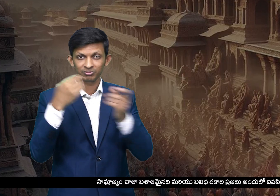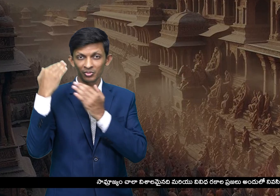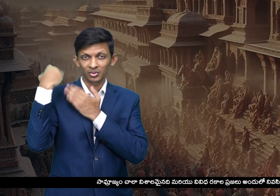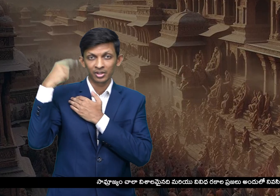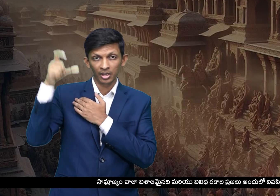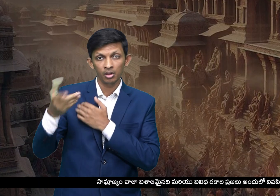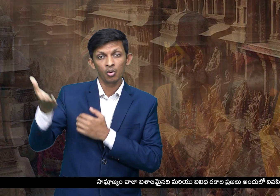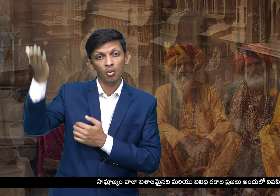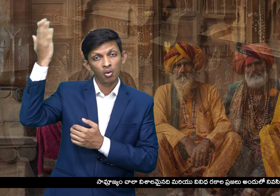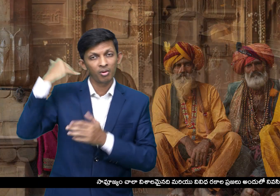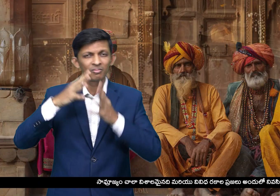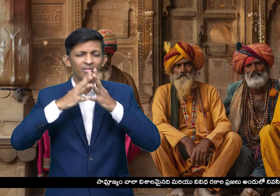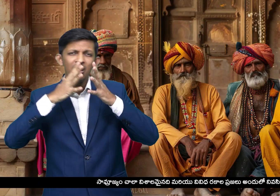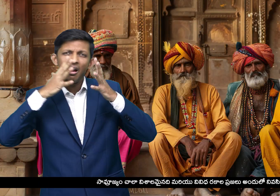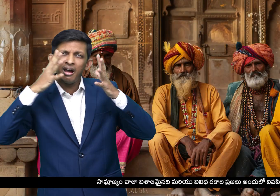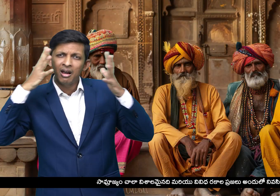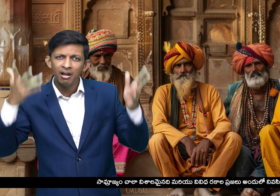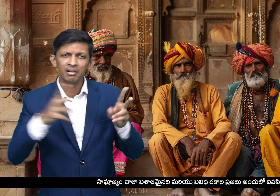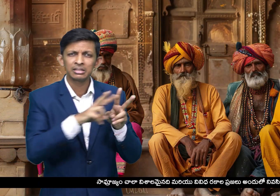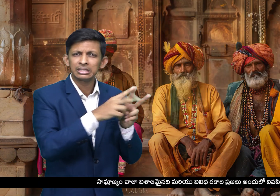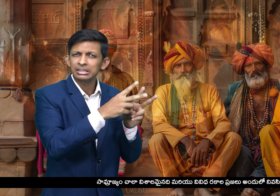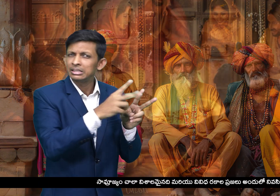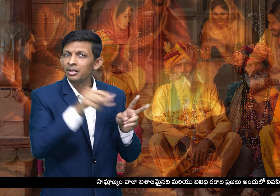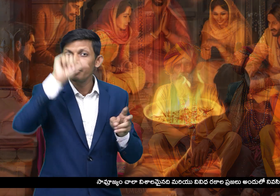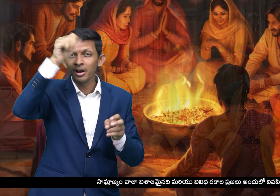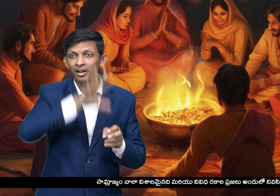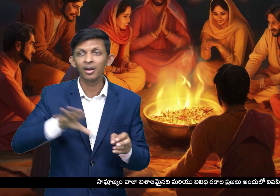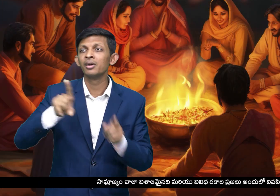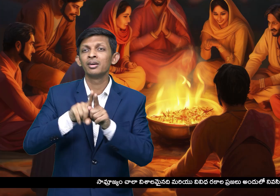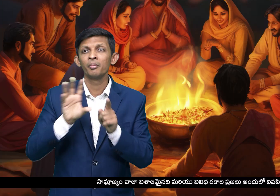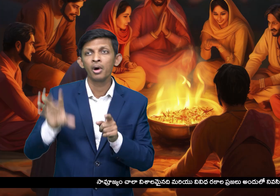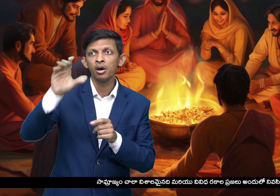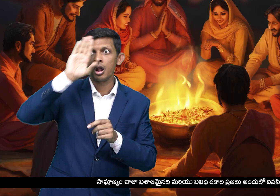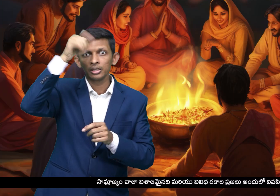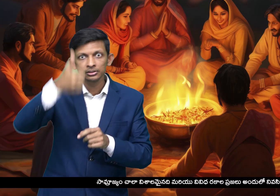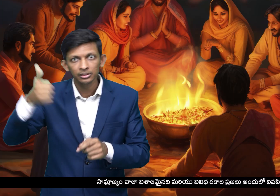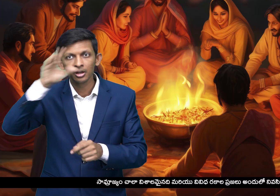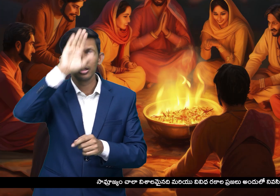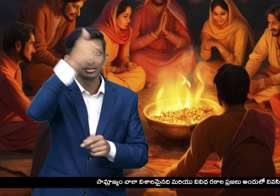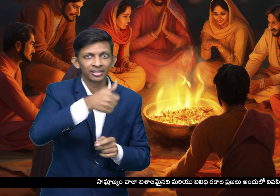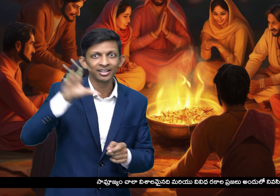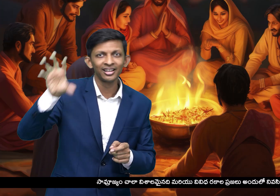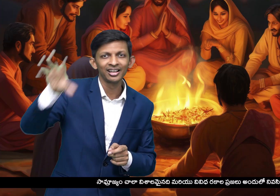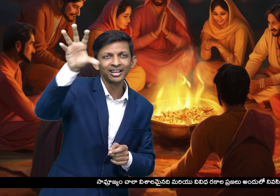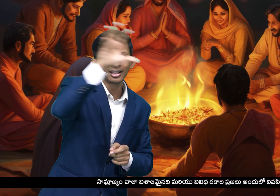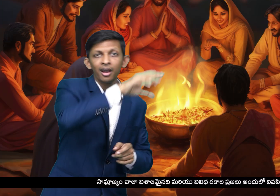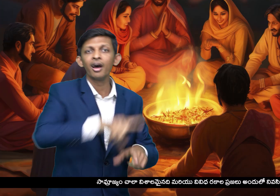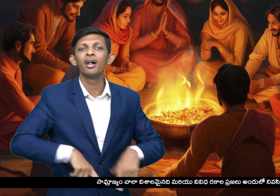సామ్రాజ్యం చాలా విశాలమైంది మరియు వివిధ రకాల ప్రజలు అందులో నివసించారు.